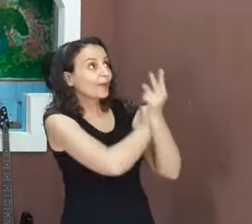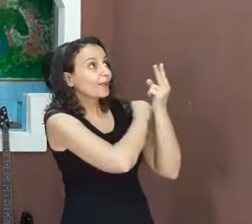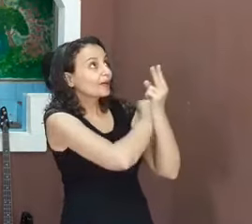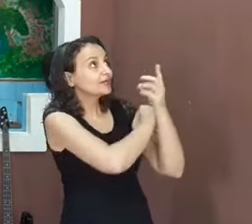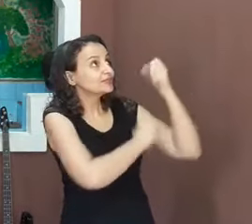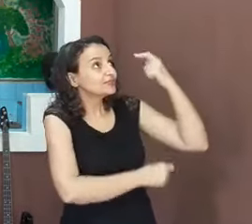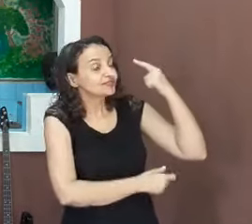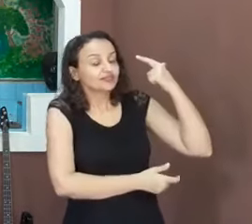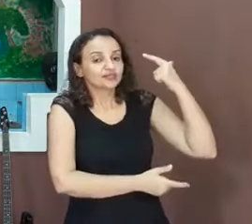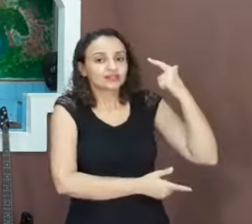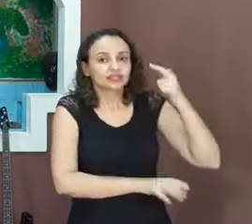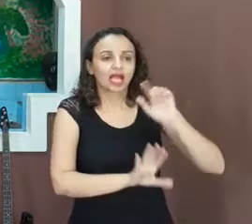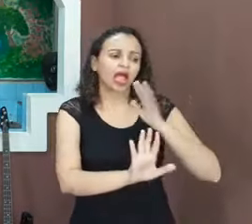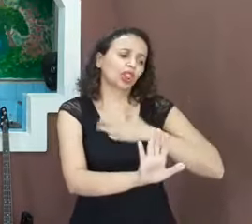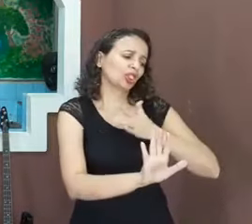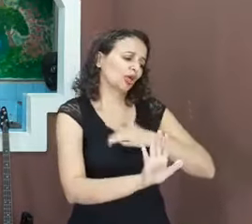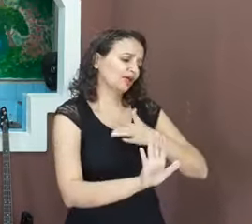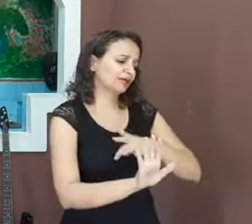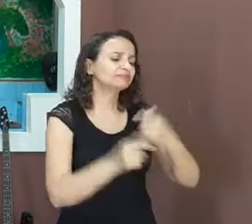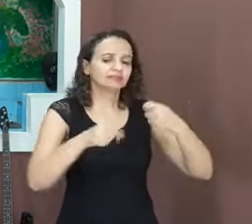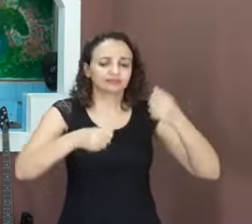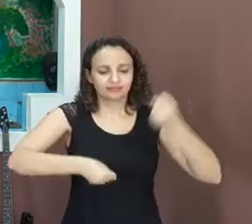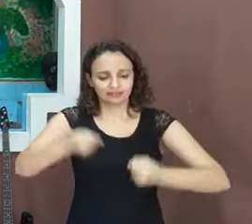menino. Vai de carro.